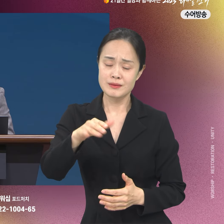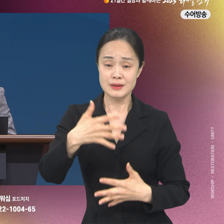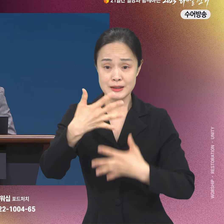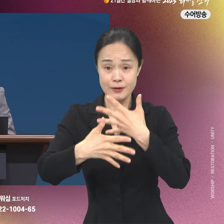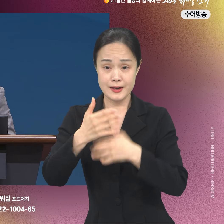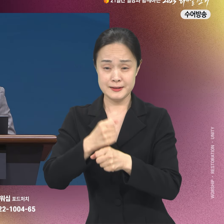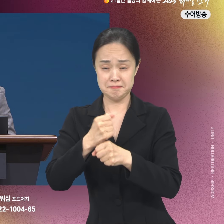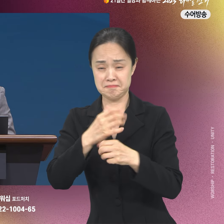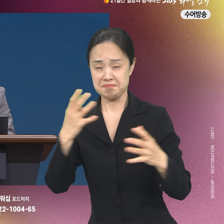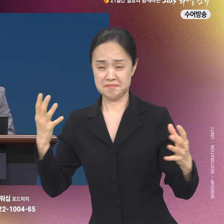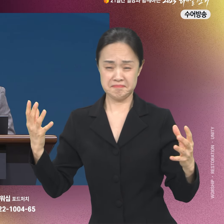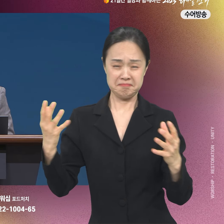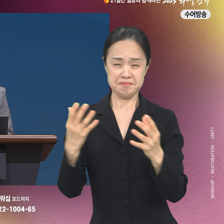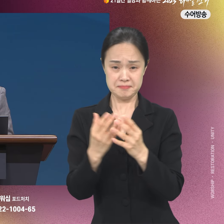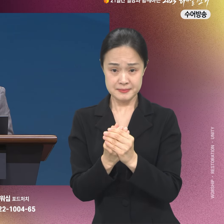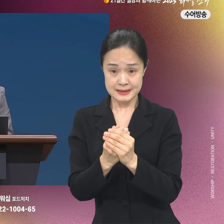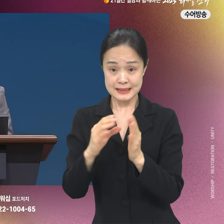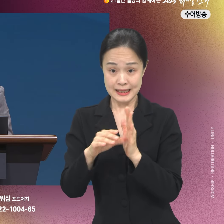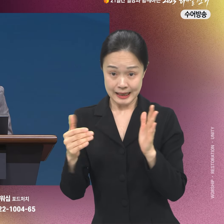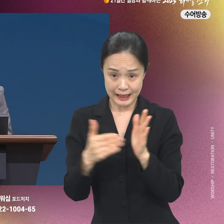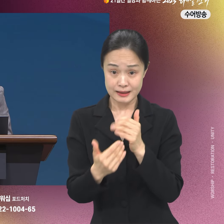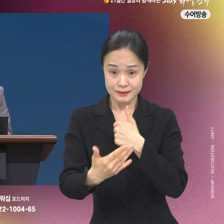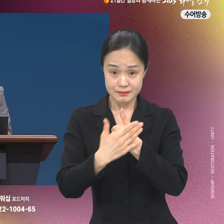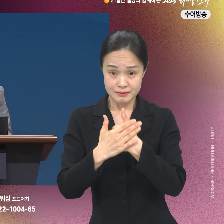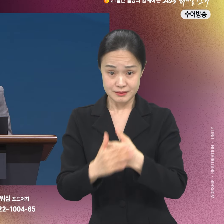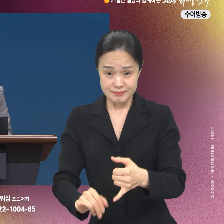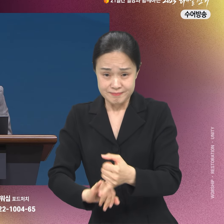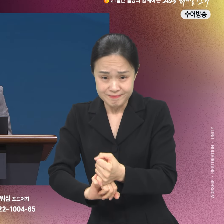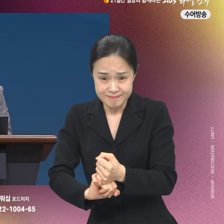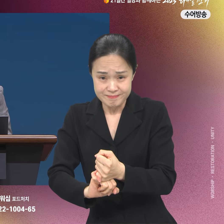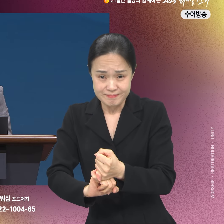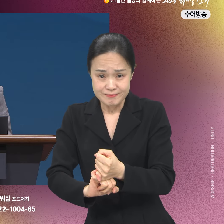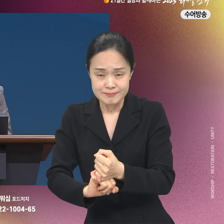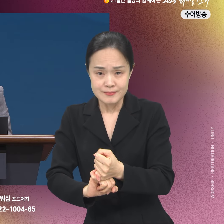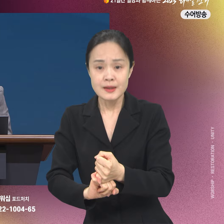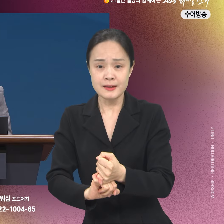약속을 지키지 않았습니다, 그분들이.